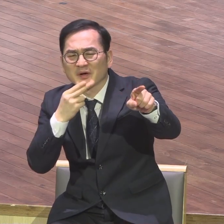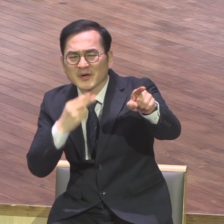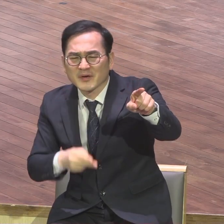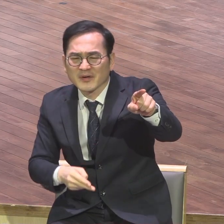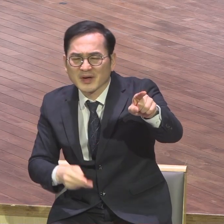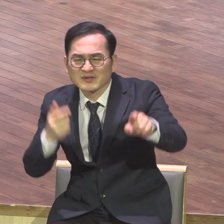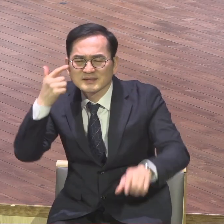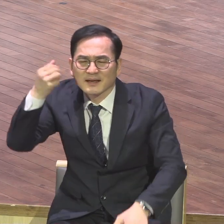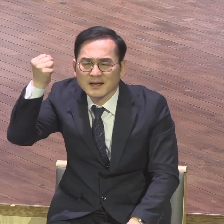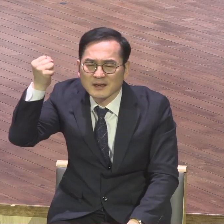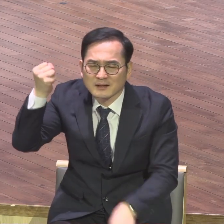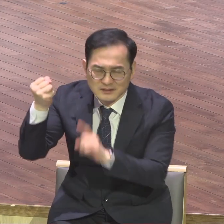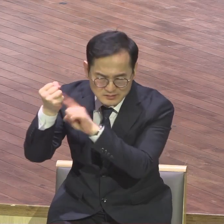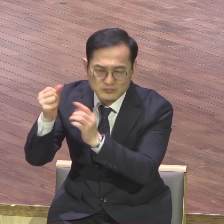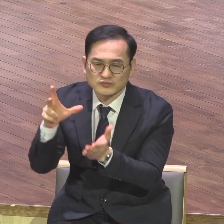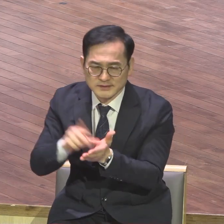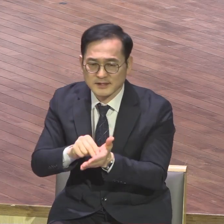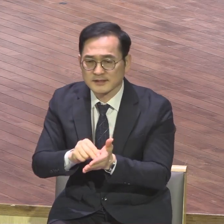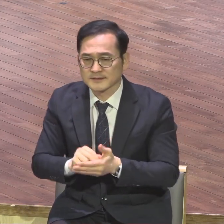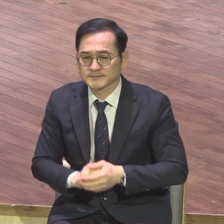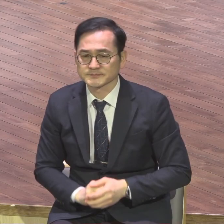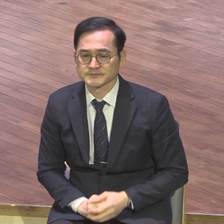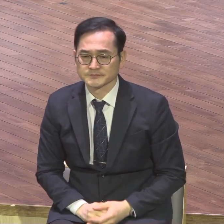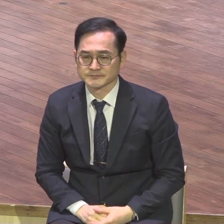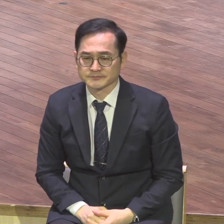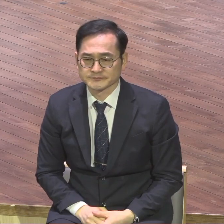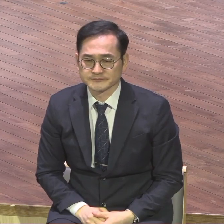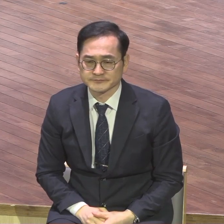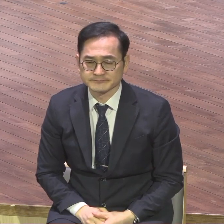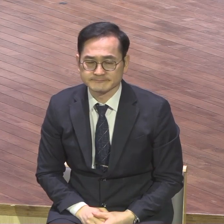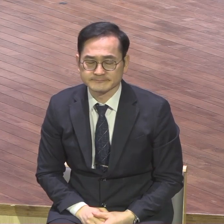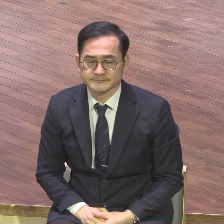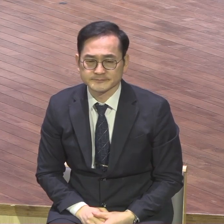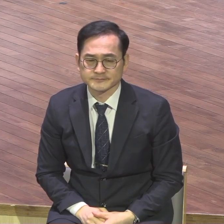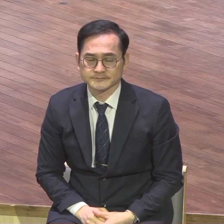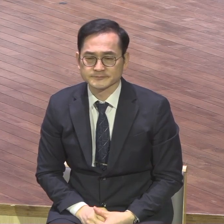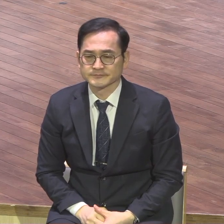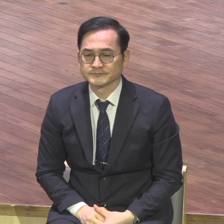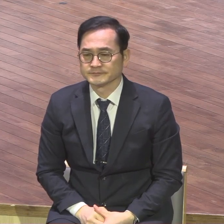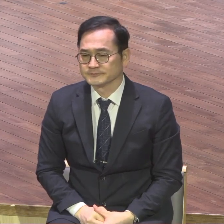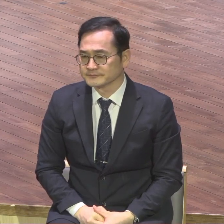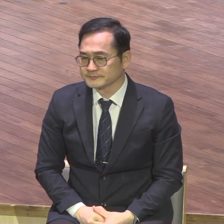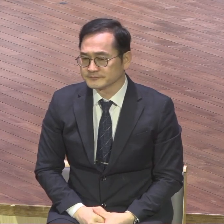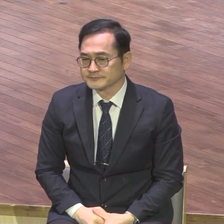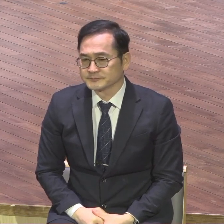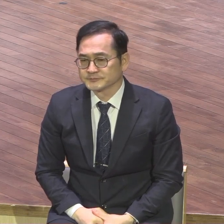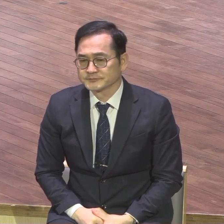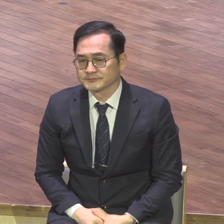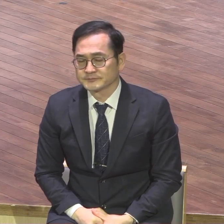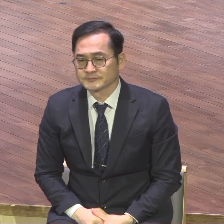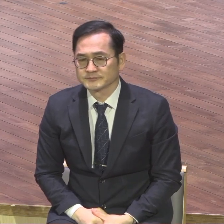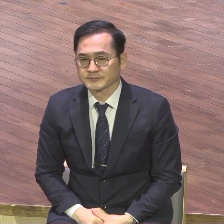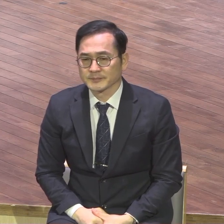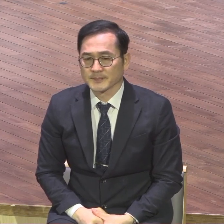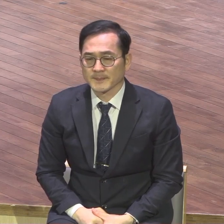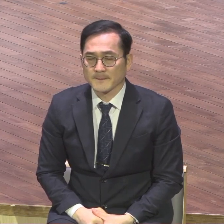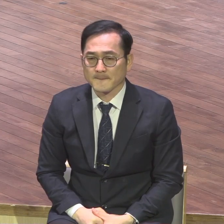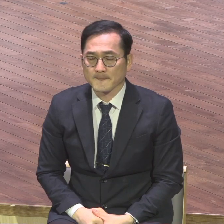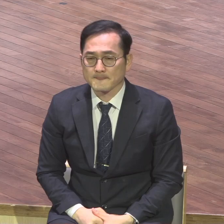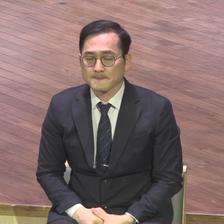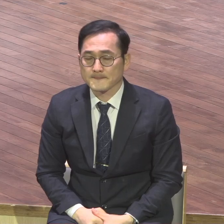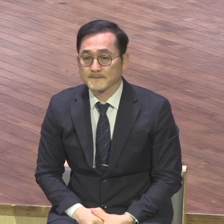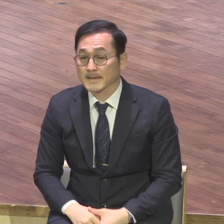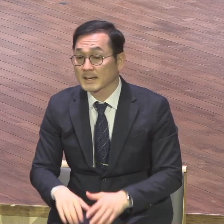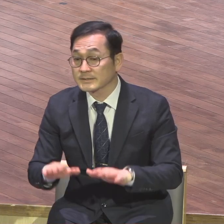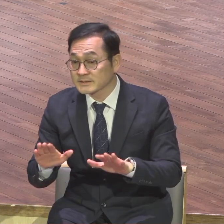있다 라고 하는 생각으로 그렇게 몰고 가는 것입니다. 지금